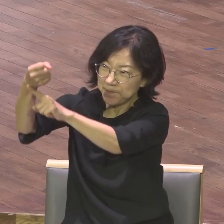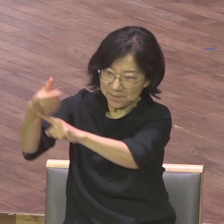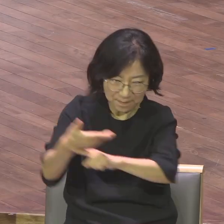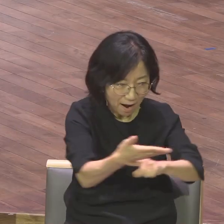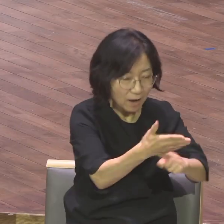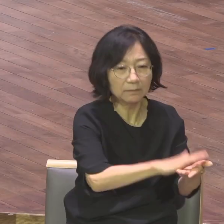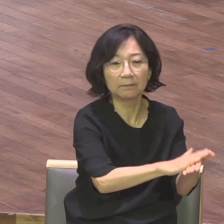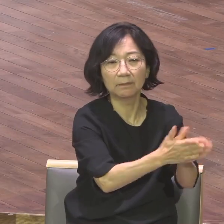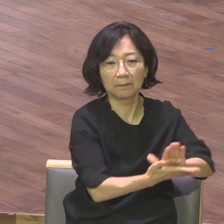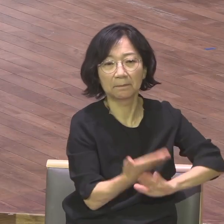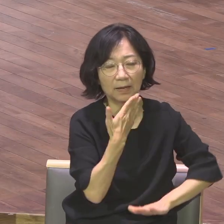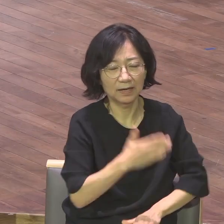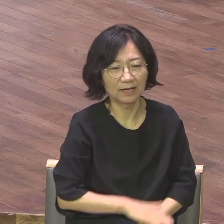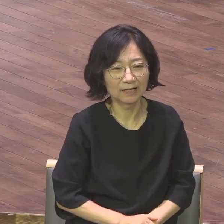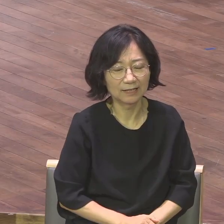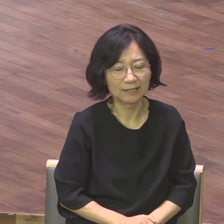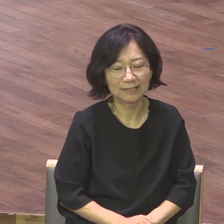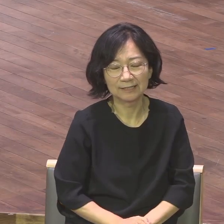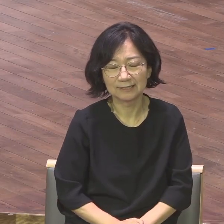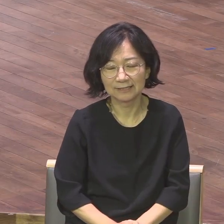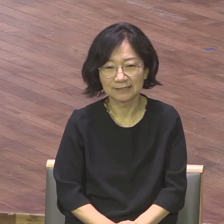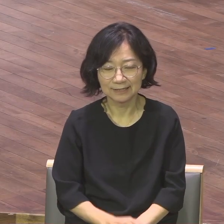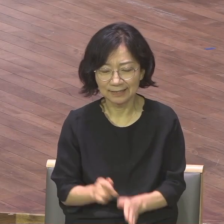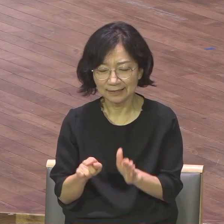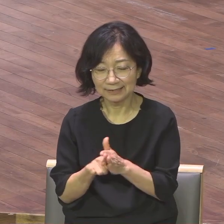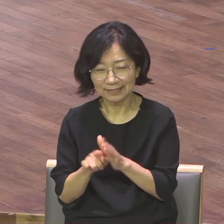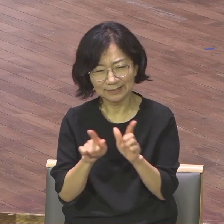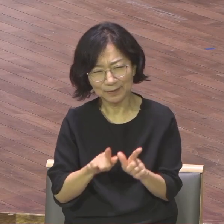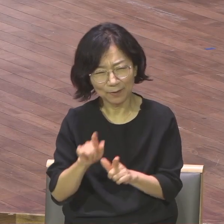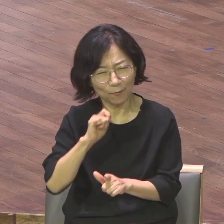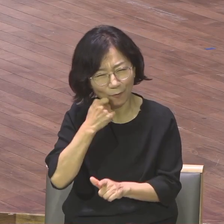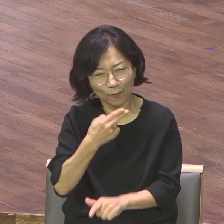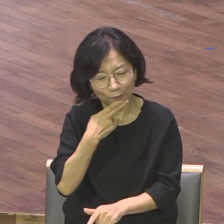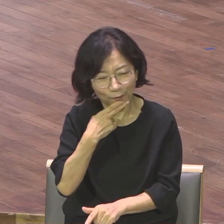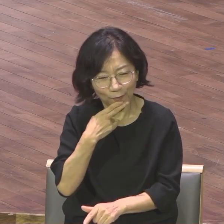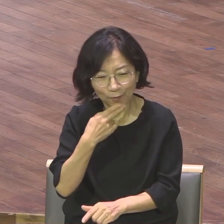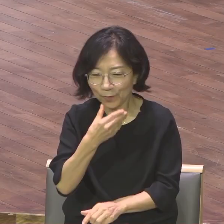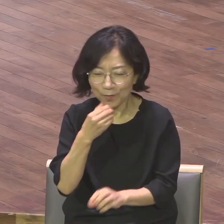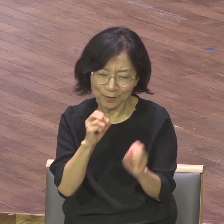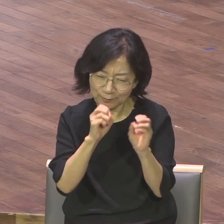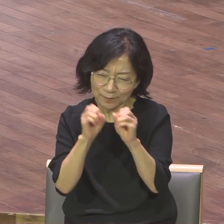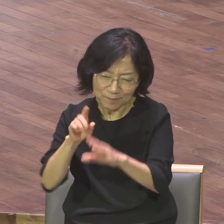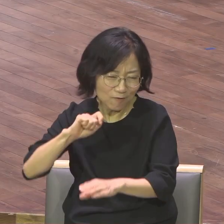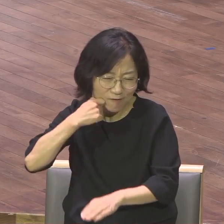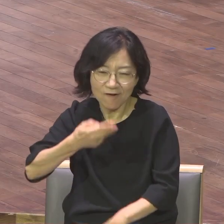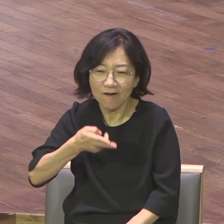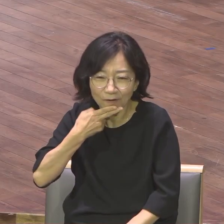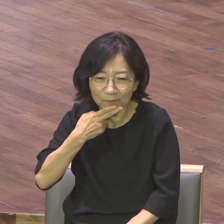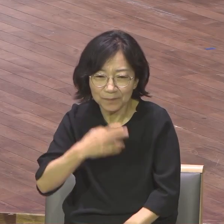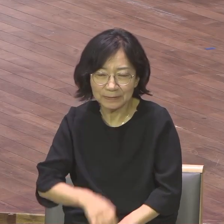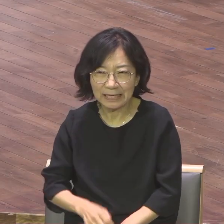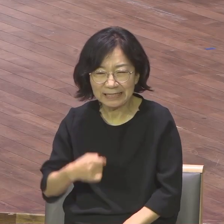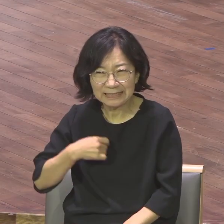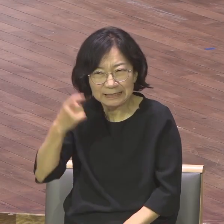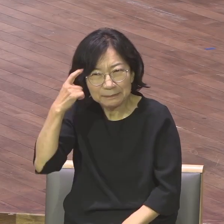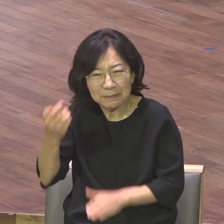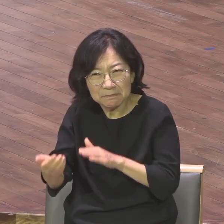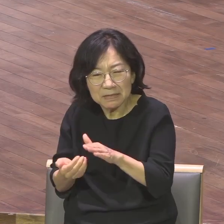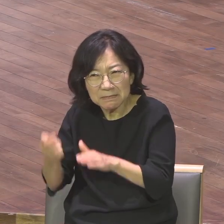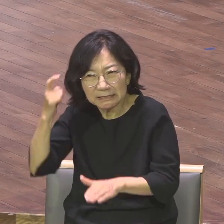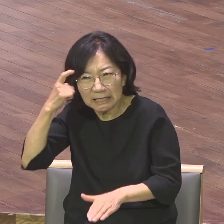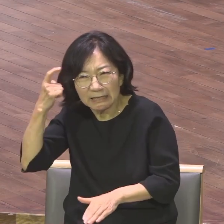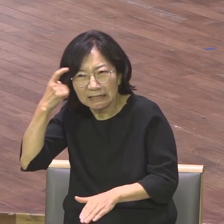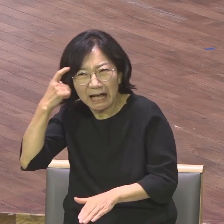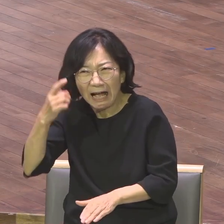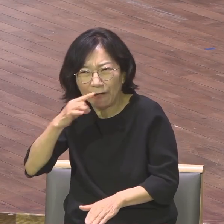신앙생활은요 어렵지 않습니다. 여러분 복음 전파하는 거 어렵지 않아요. 자꾸 복잡하게 생각하는 그 생각을